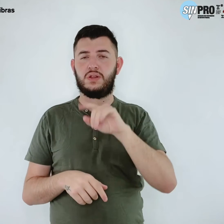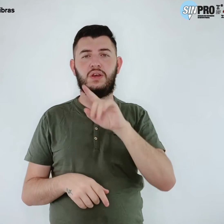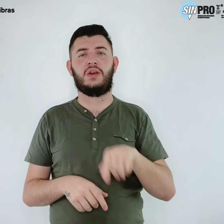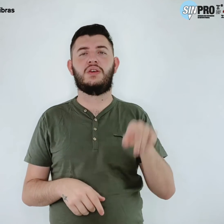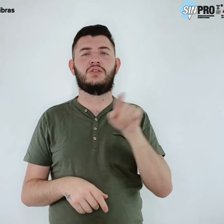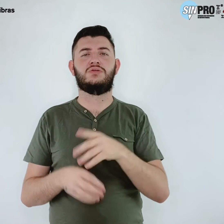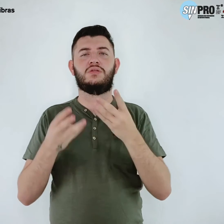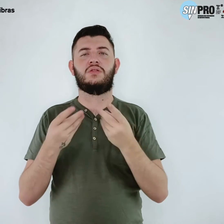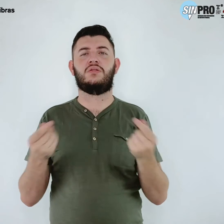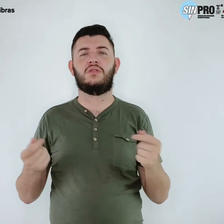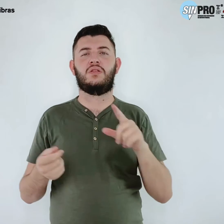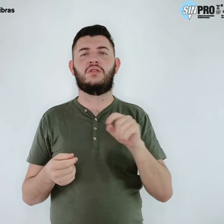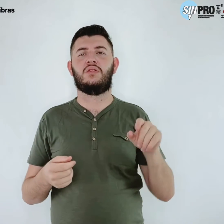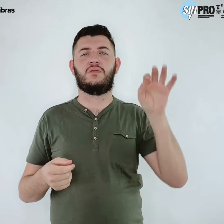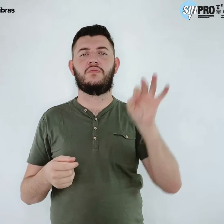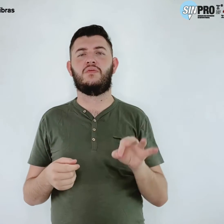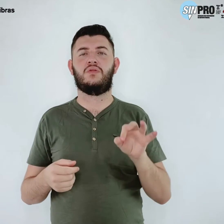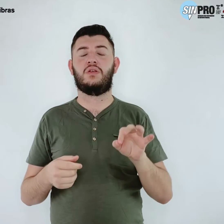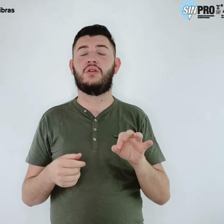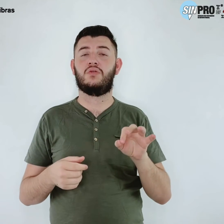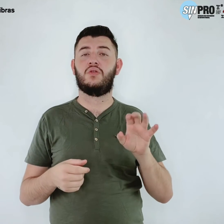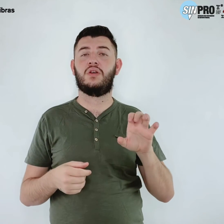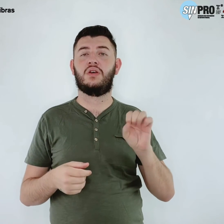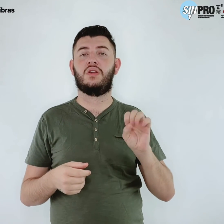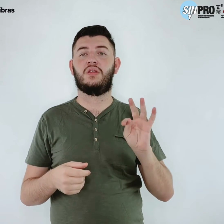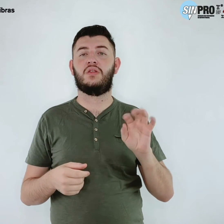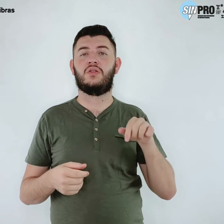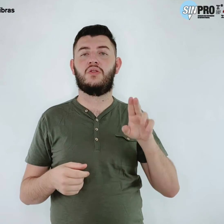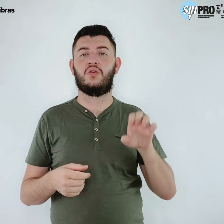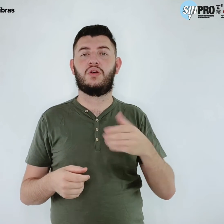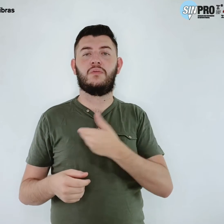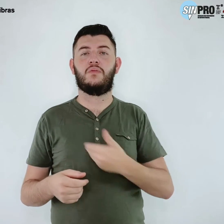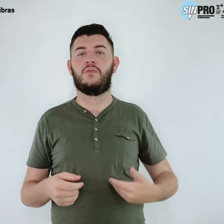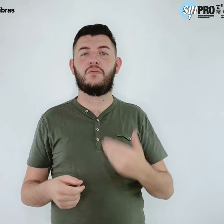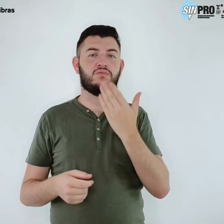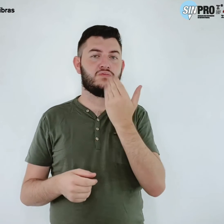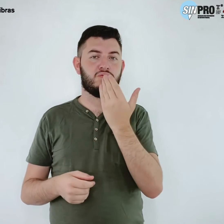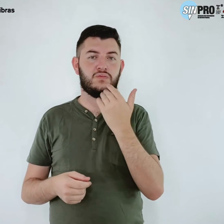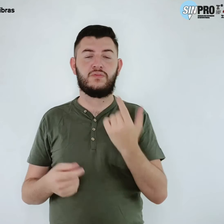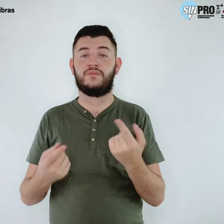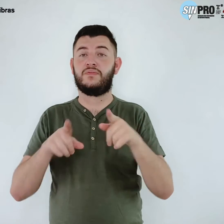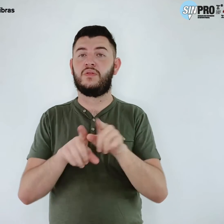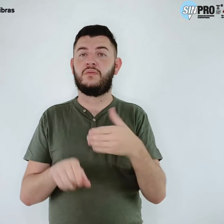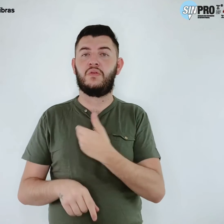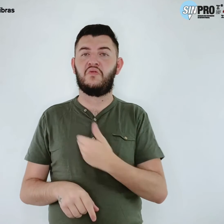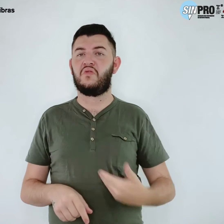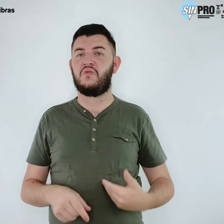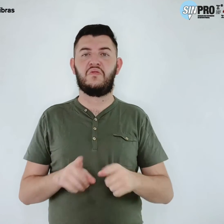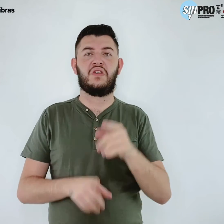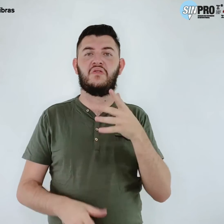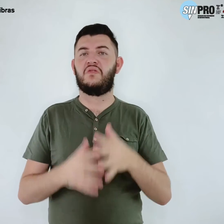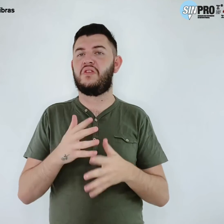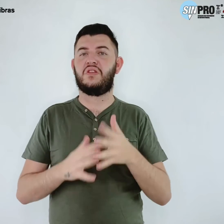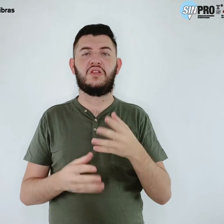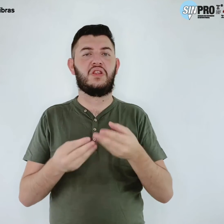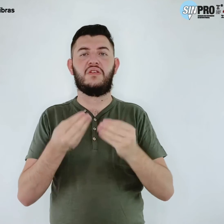Bolsonaro extinguiram completamente os estoques públicos de alimentos. O governo não